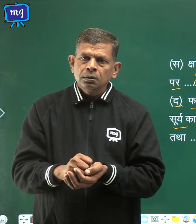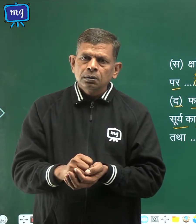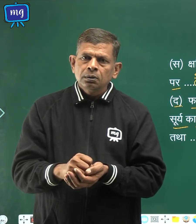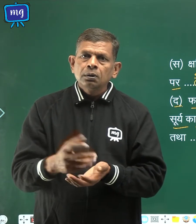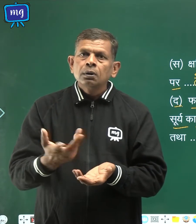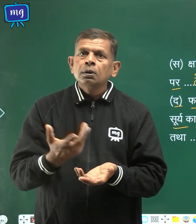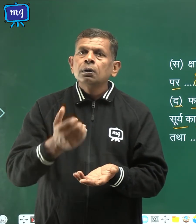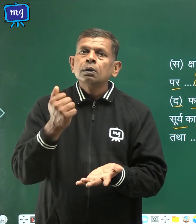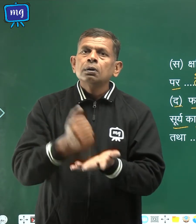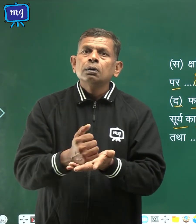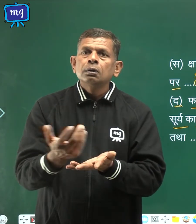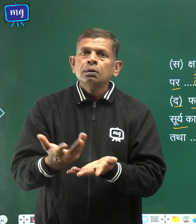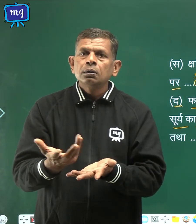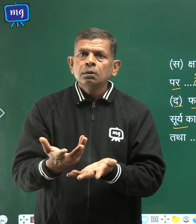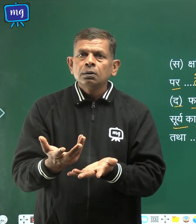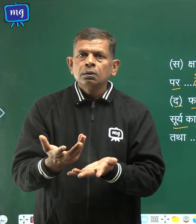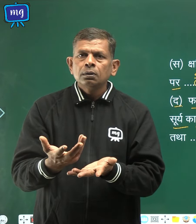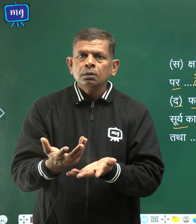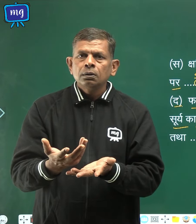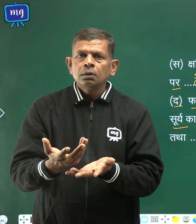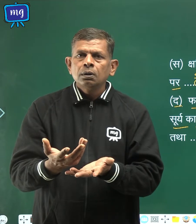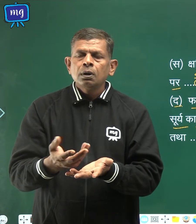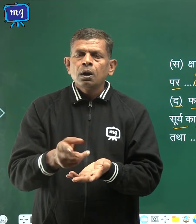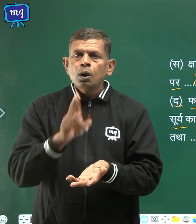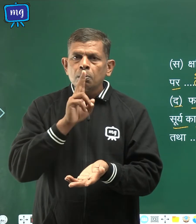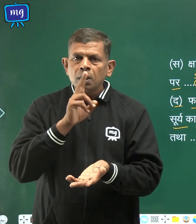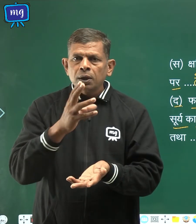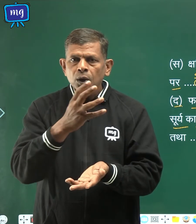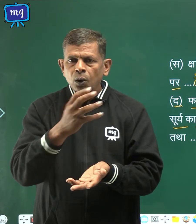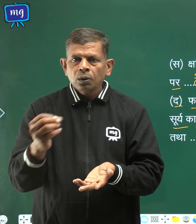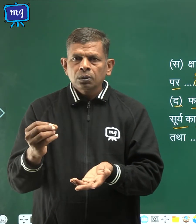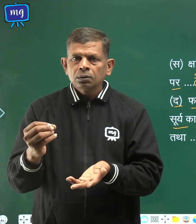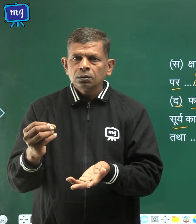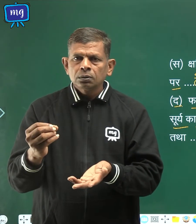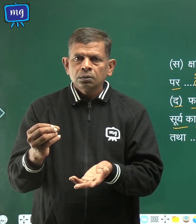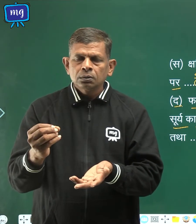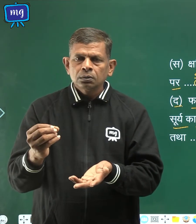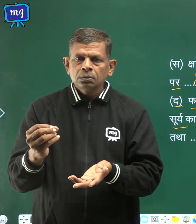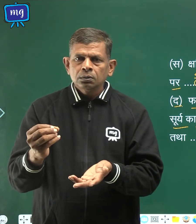क्या आवश्यक है? जल तथा